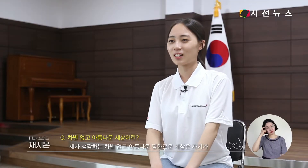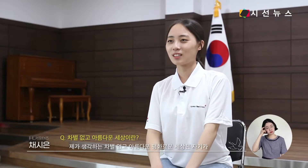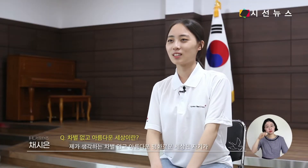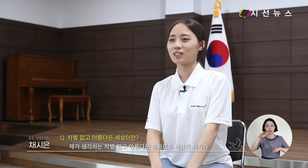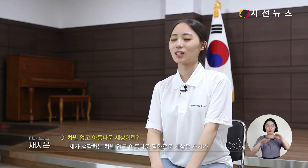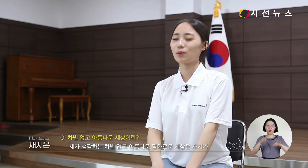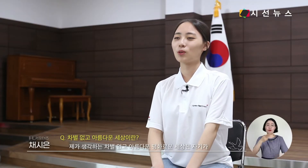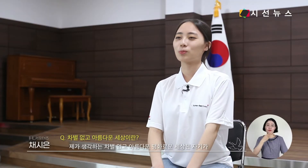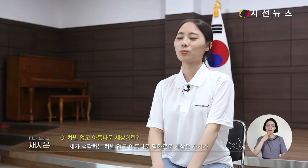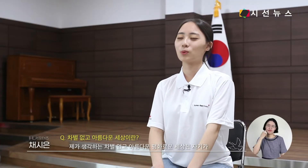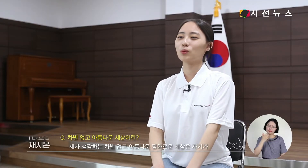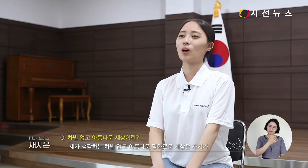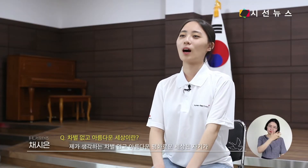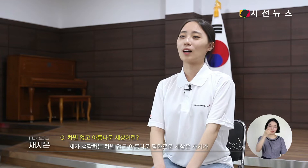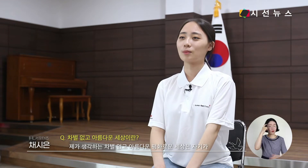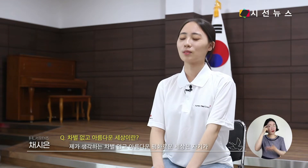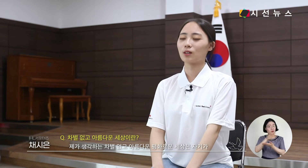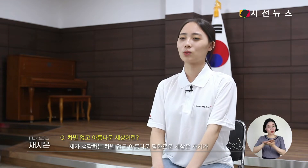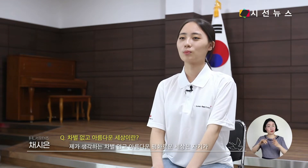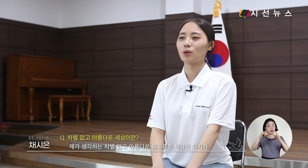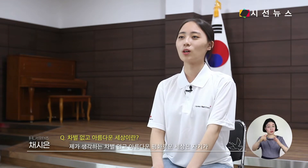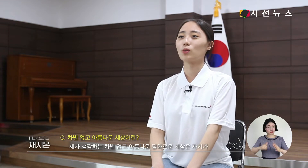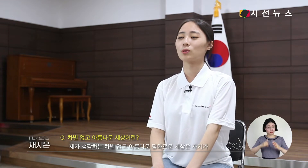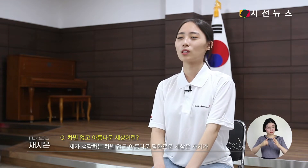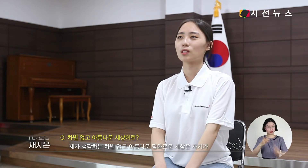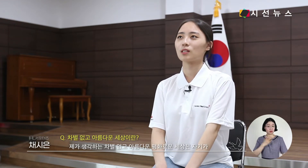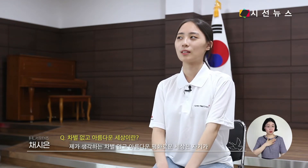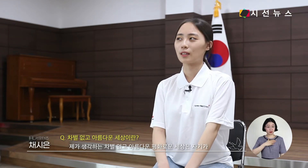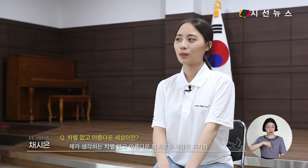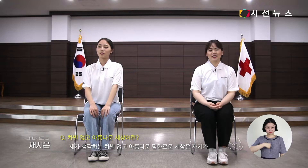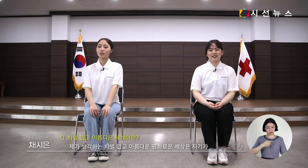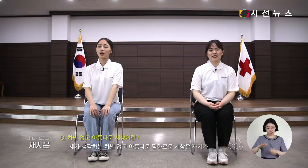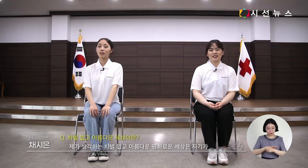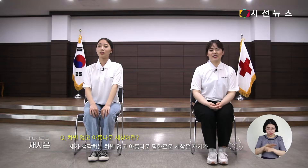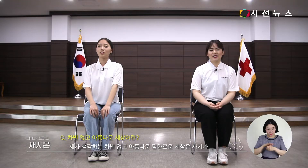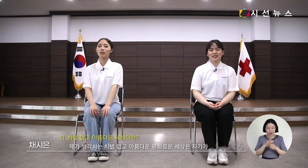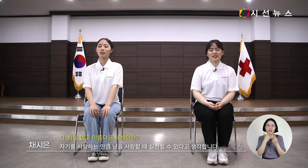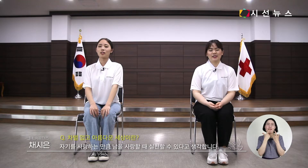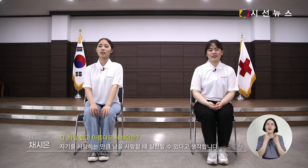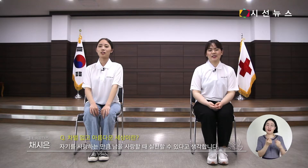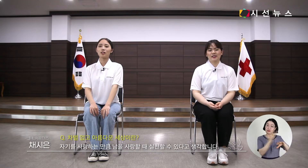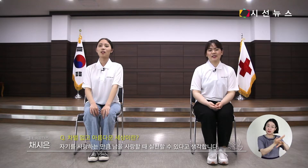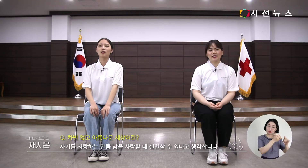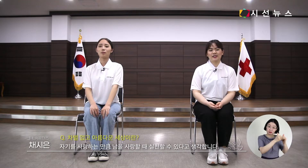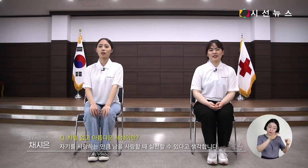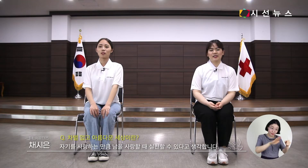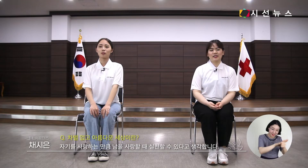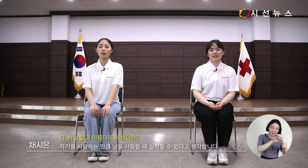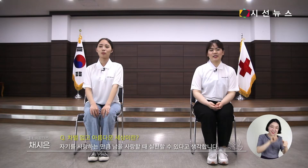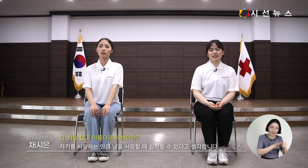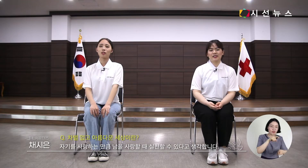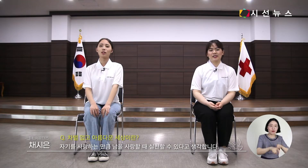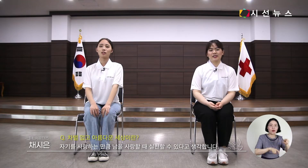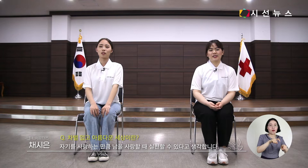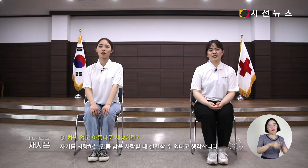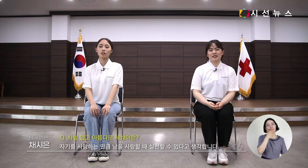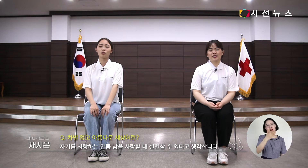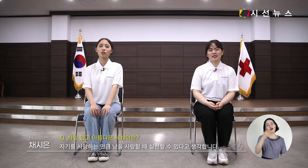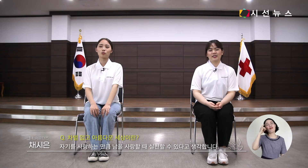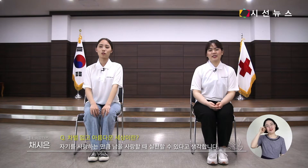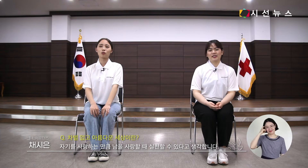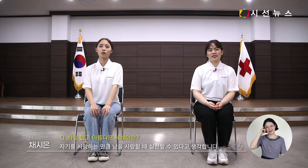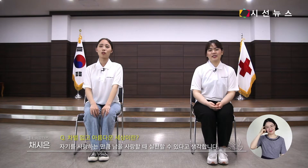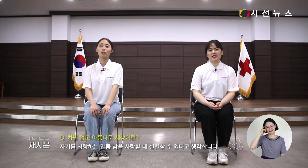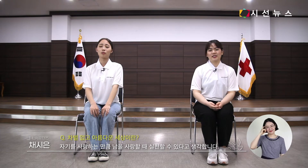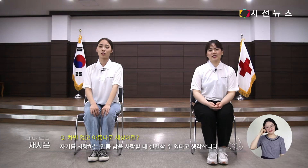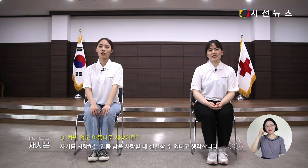제가 생각하는 차별 없고 아름다운 평화로운 세상은 자기가 자기를 사랑하는 만큼 남을 사랑할 때